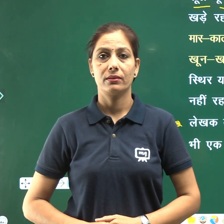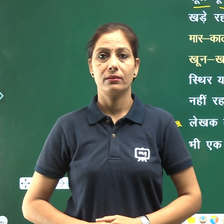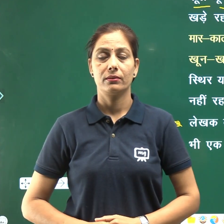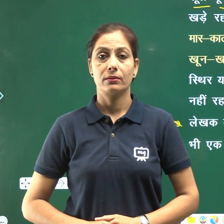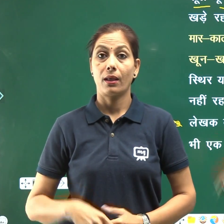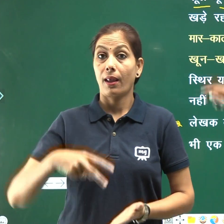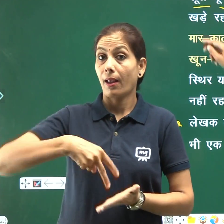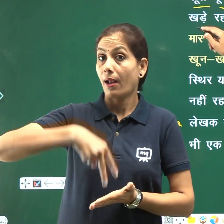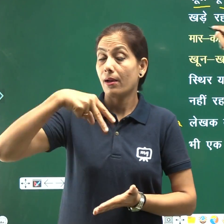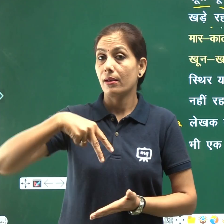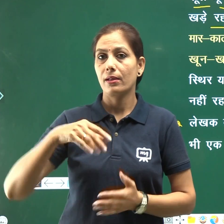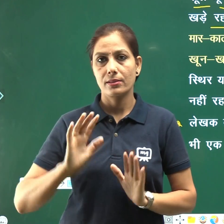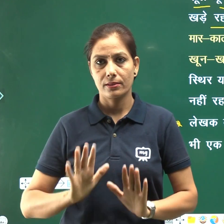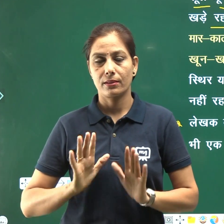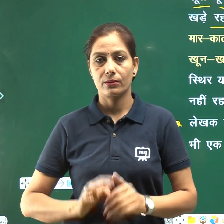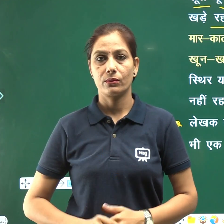खड़े रह सकते हैं, तो